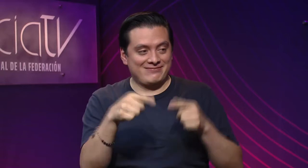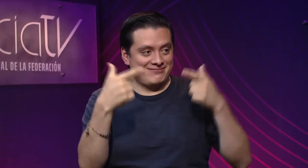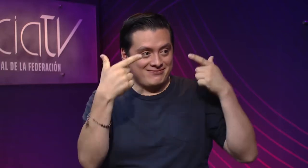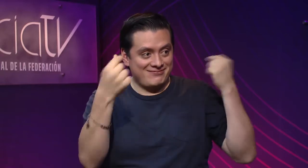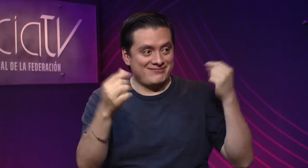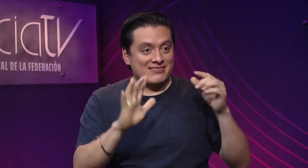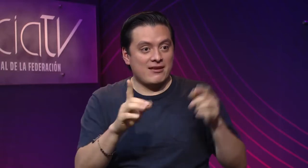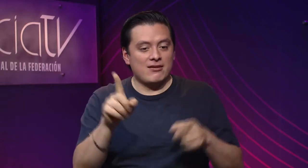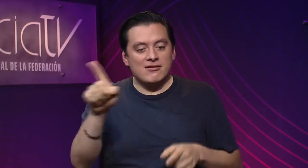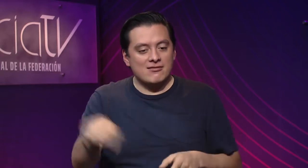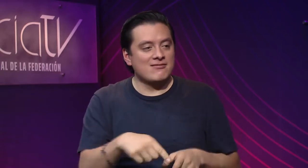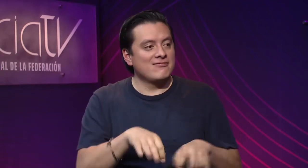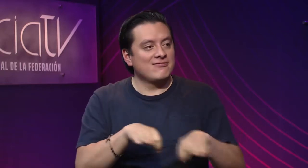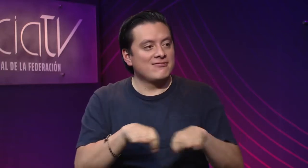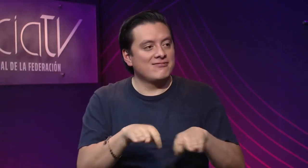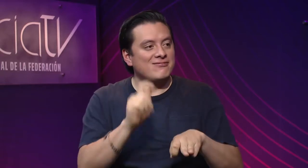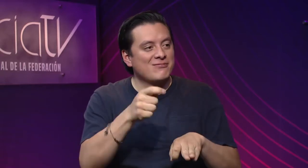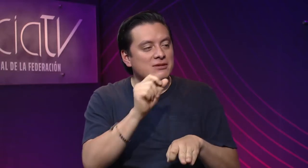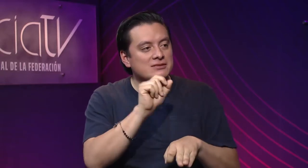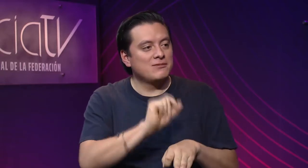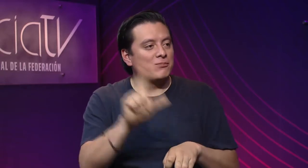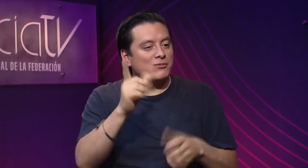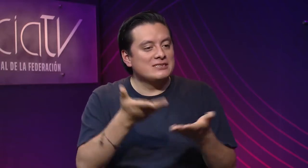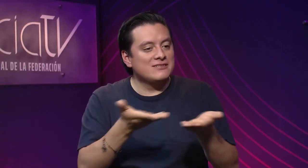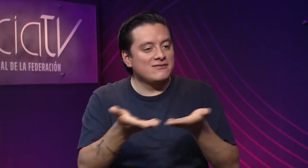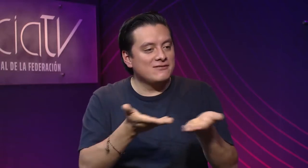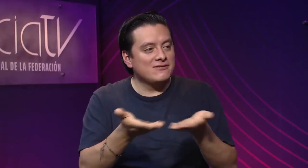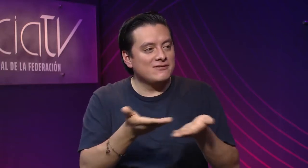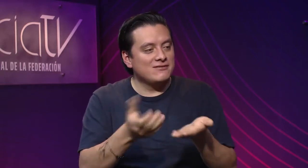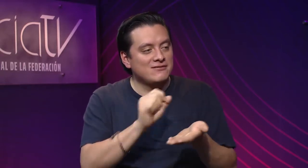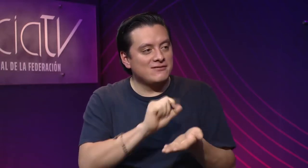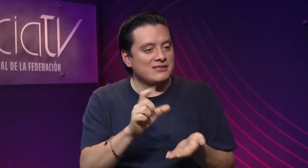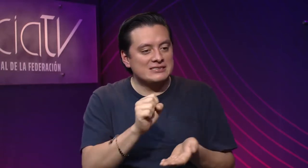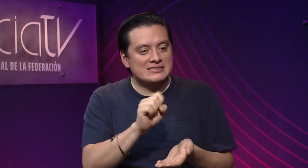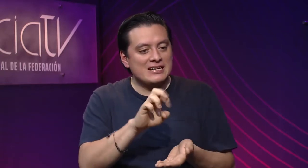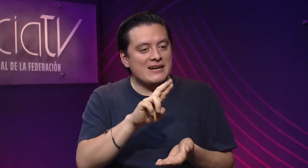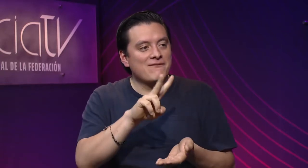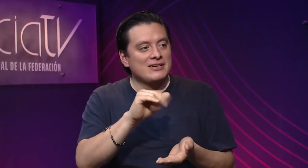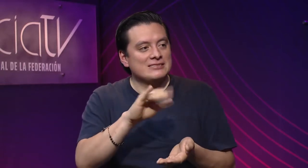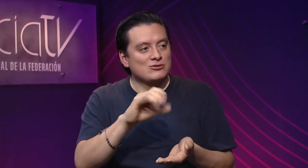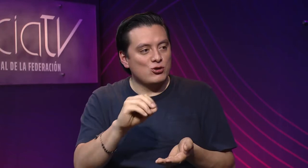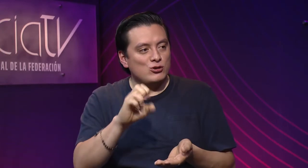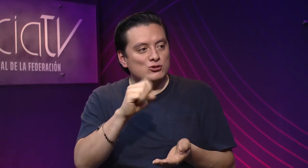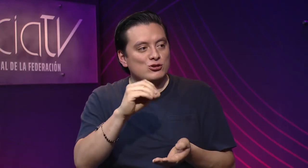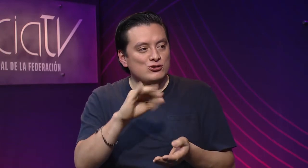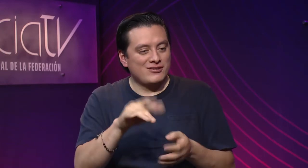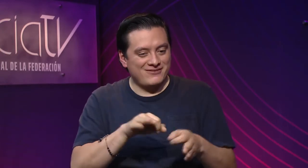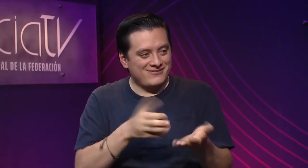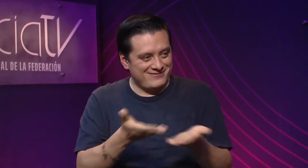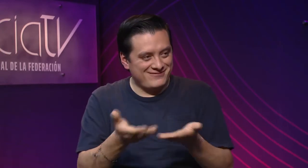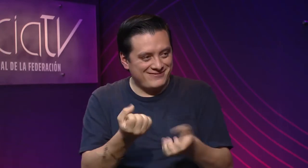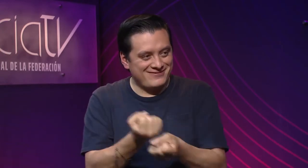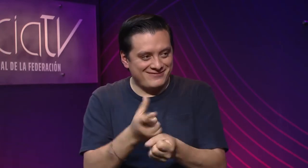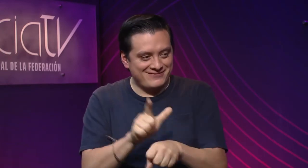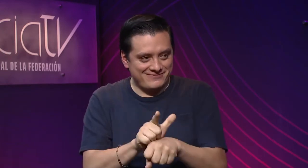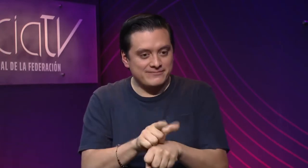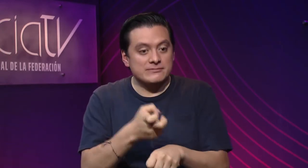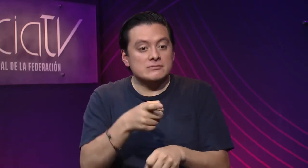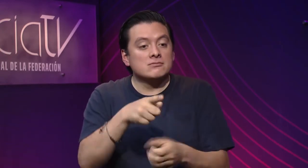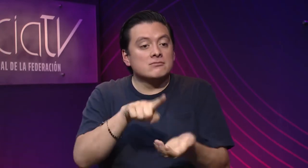mucha discriminación. Nosotros éramos sordos que ya habíamos terminado la licenciatura en la ingeniería y estábamos ahí para hacer nuestro